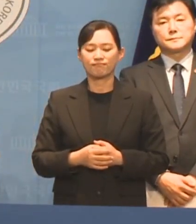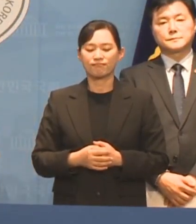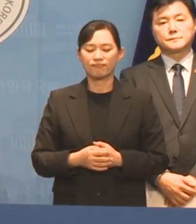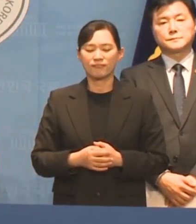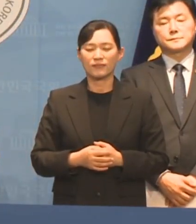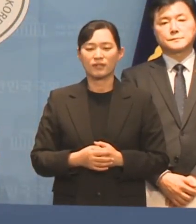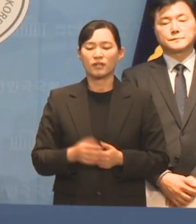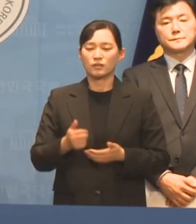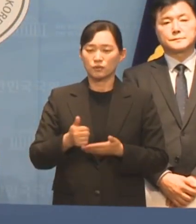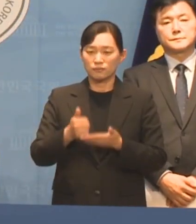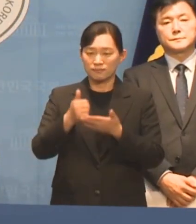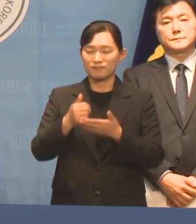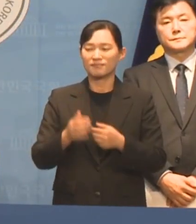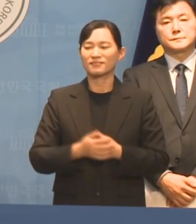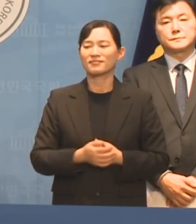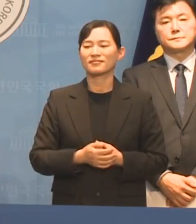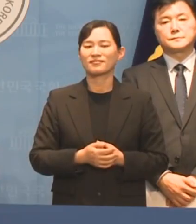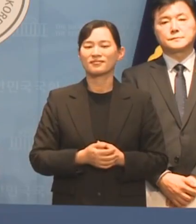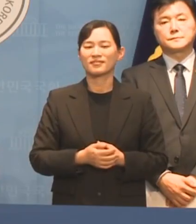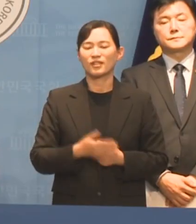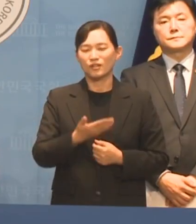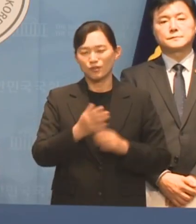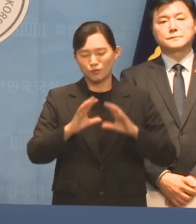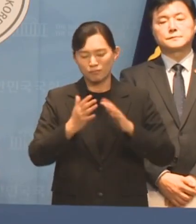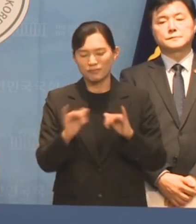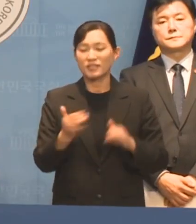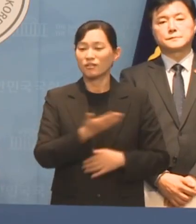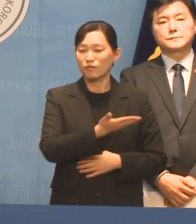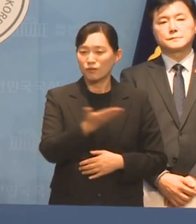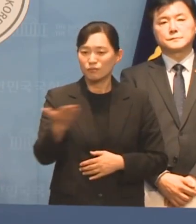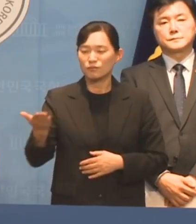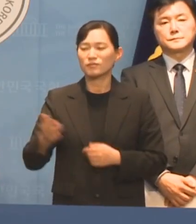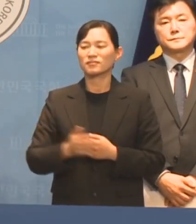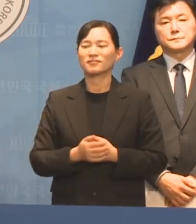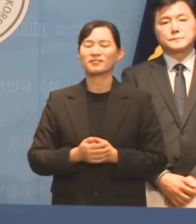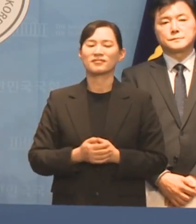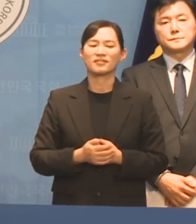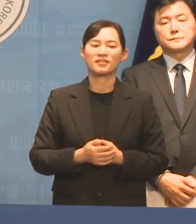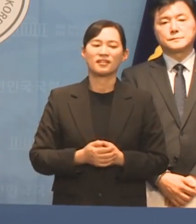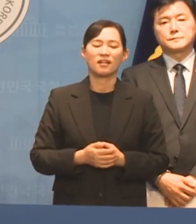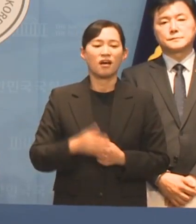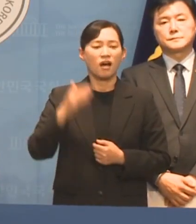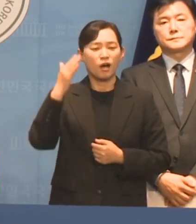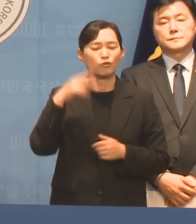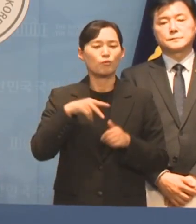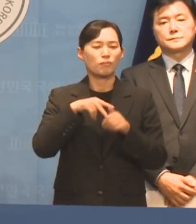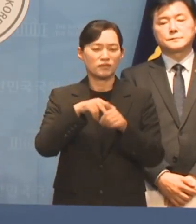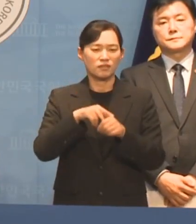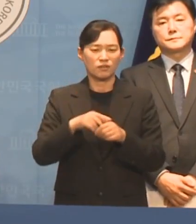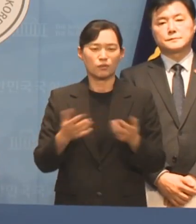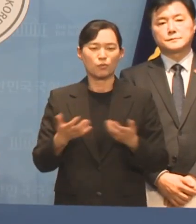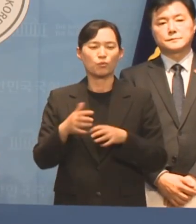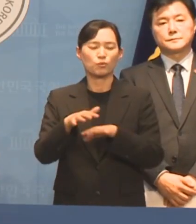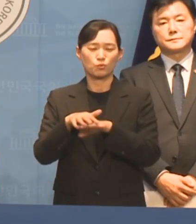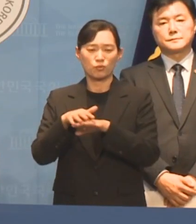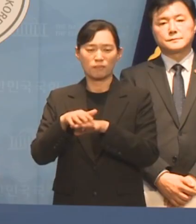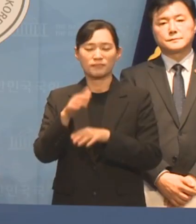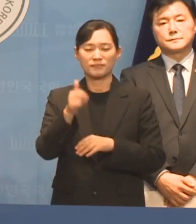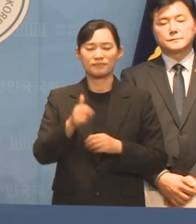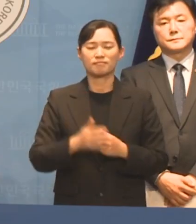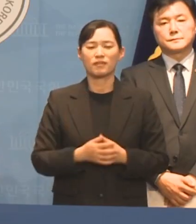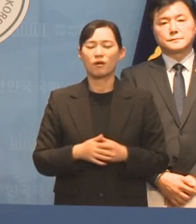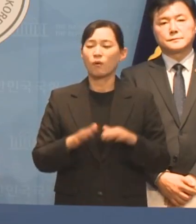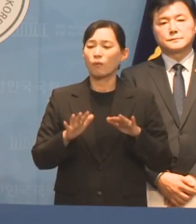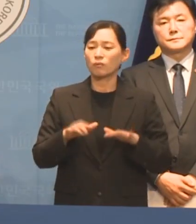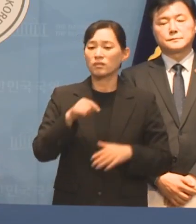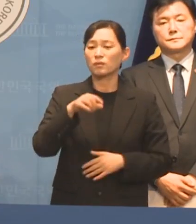예, 존경하십니까? 존경하는 국민 여러분 그리고 언론인 여러분, 한국마사회 노동조합 위원장 홍기복입니다. 제가